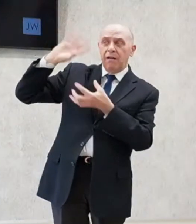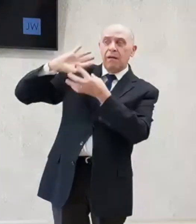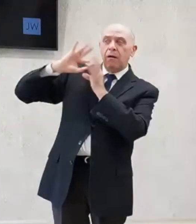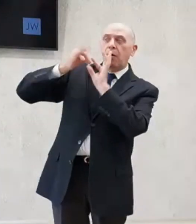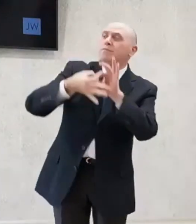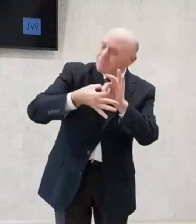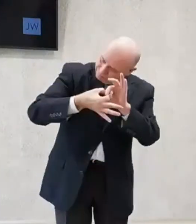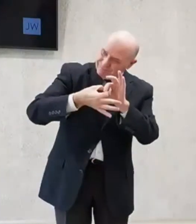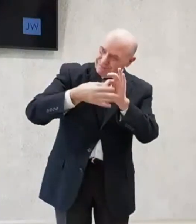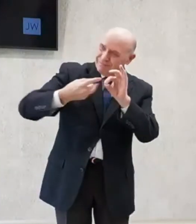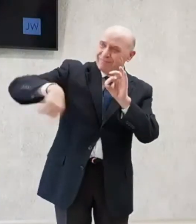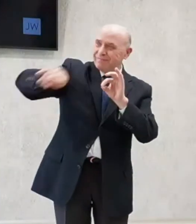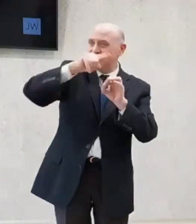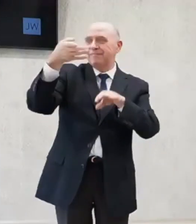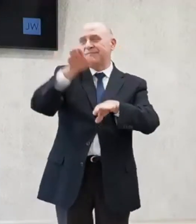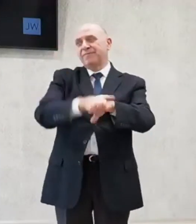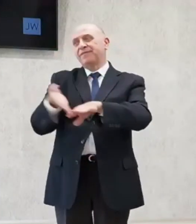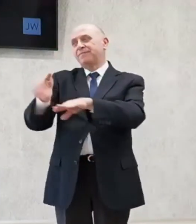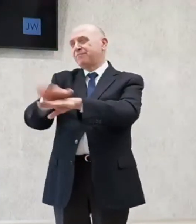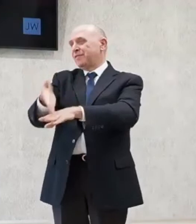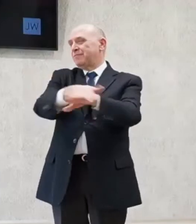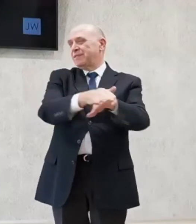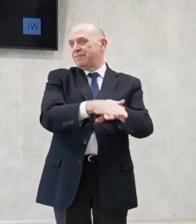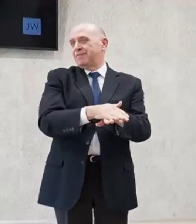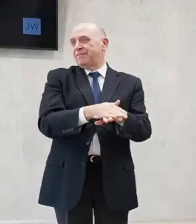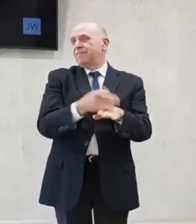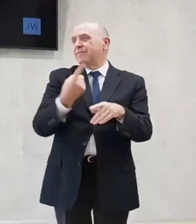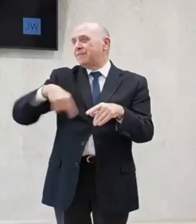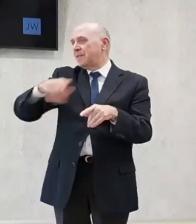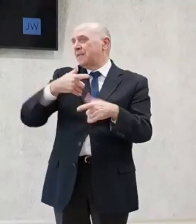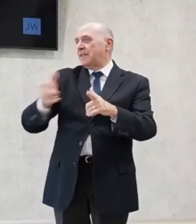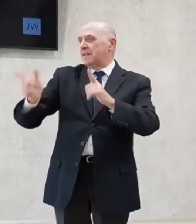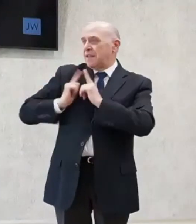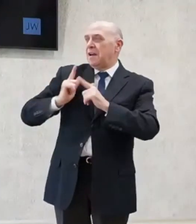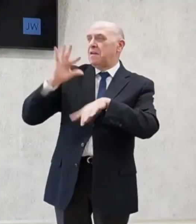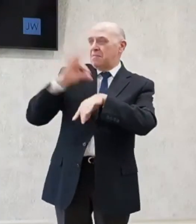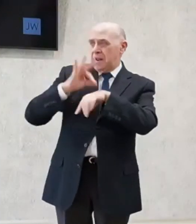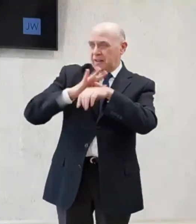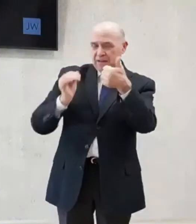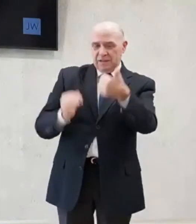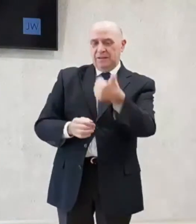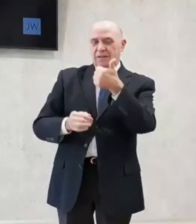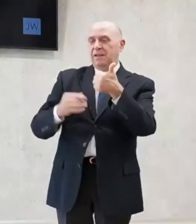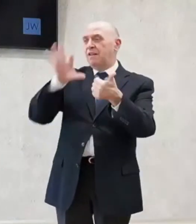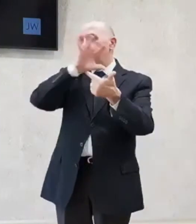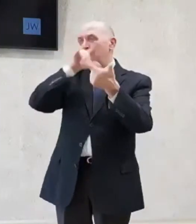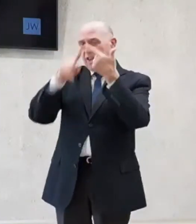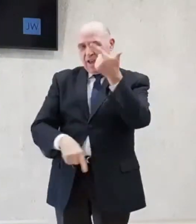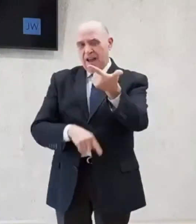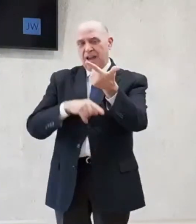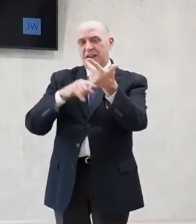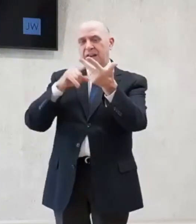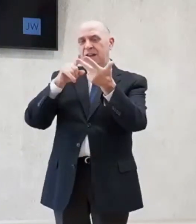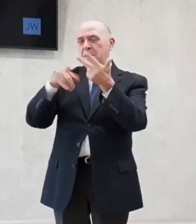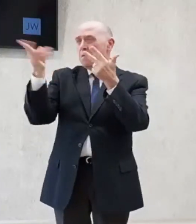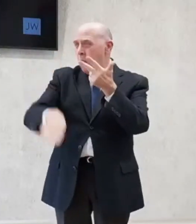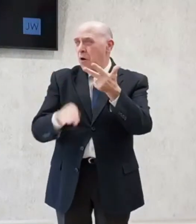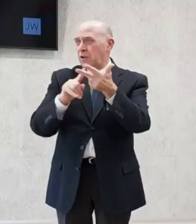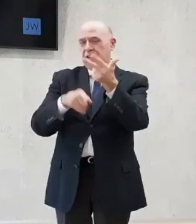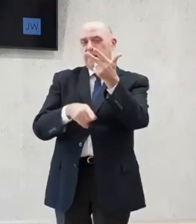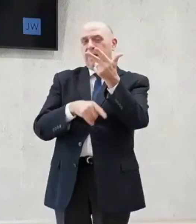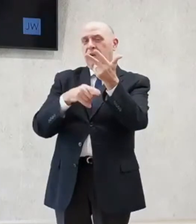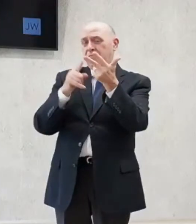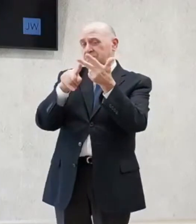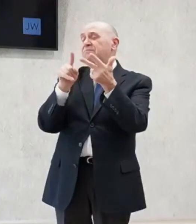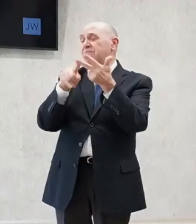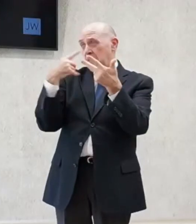le conseguenze che conosciamo ha causato malattie vecchiaia causa la morte che